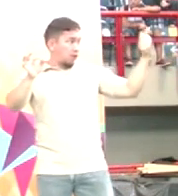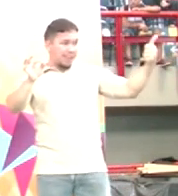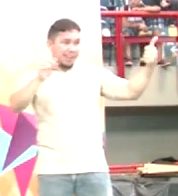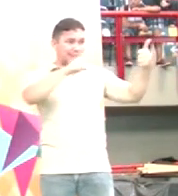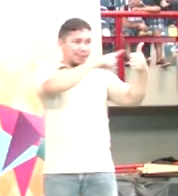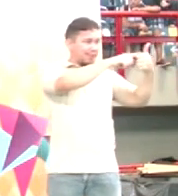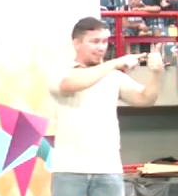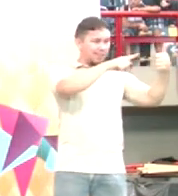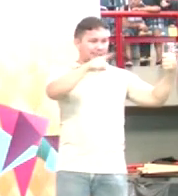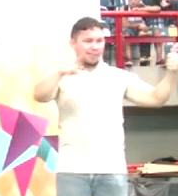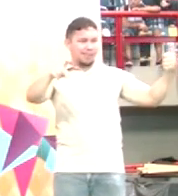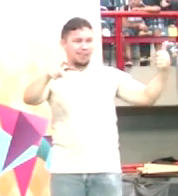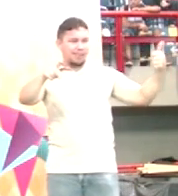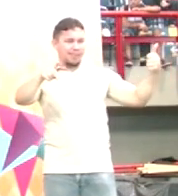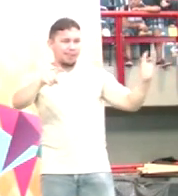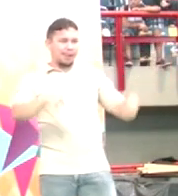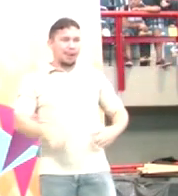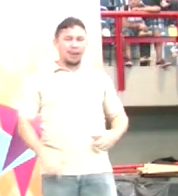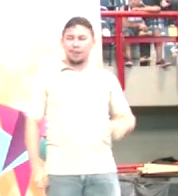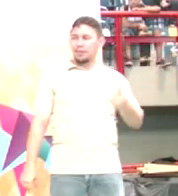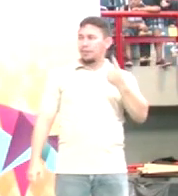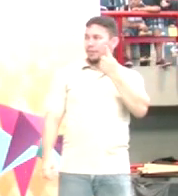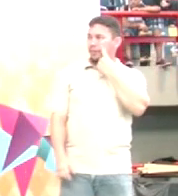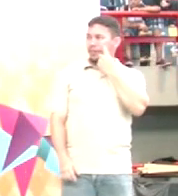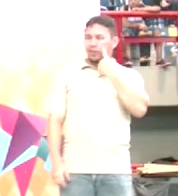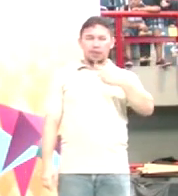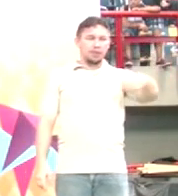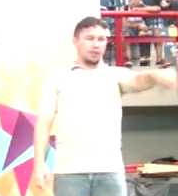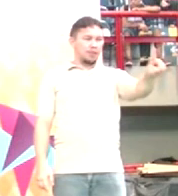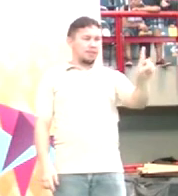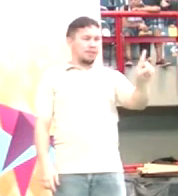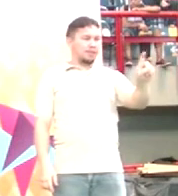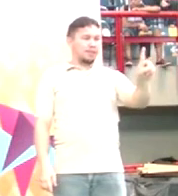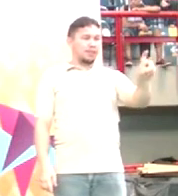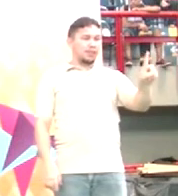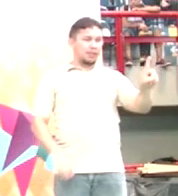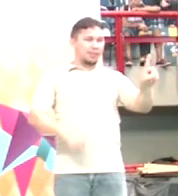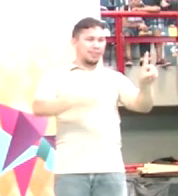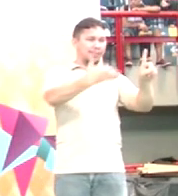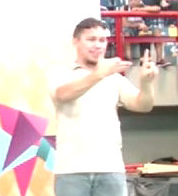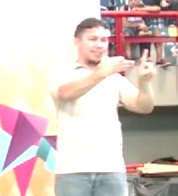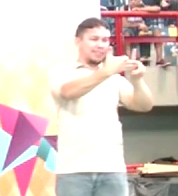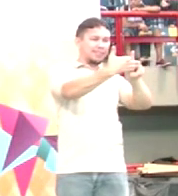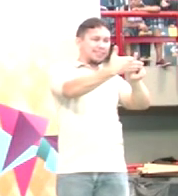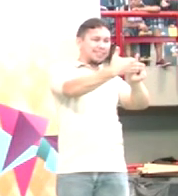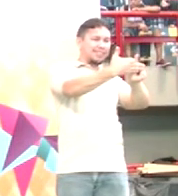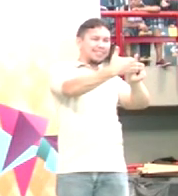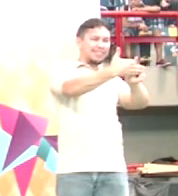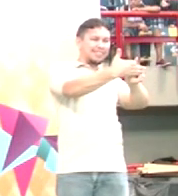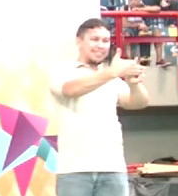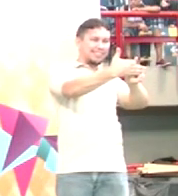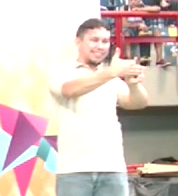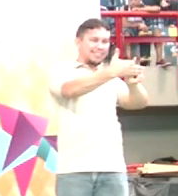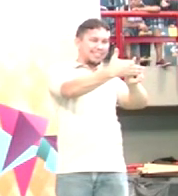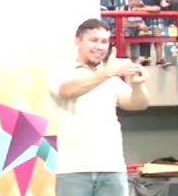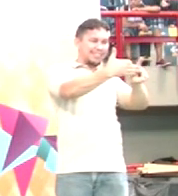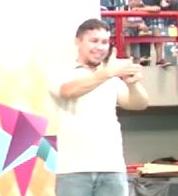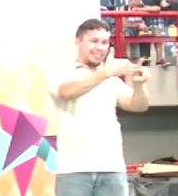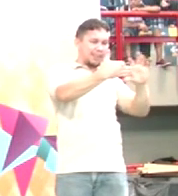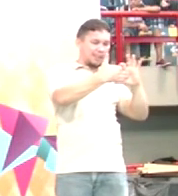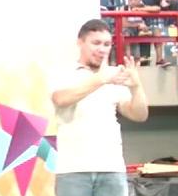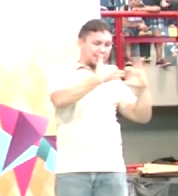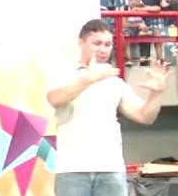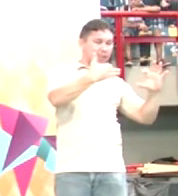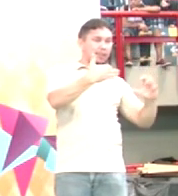1 e coloca o seu dedo para marcar o parágrafo. Várias redações que nós estamos